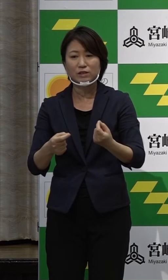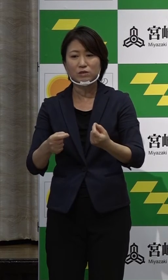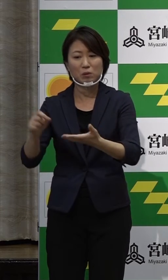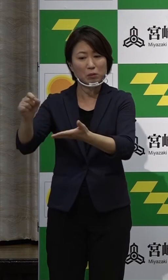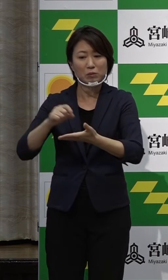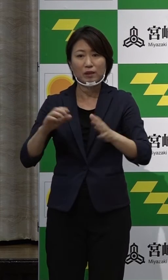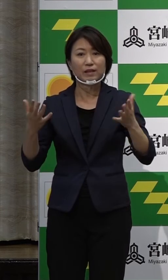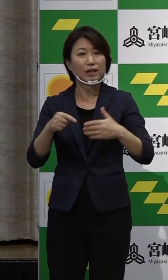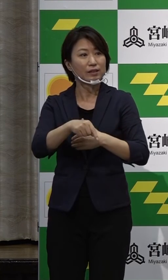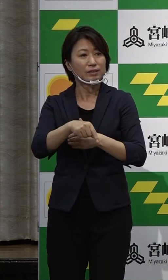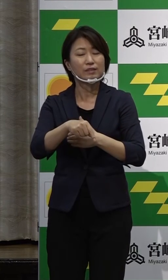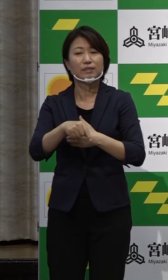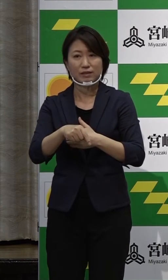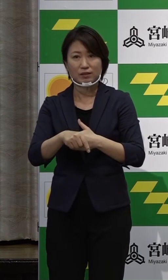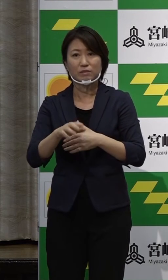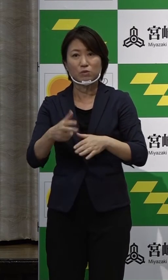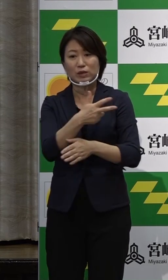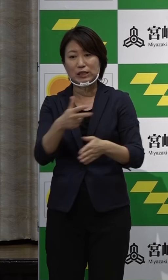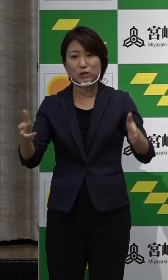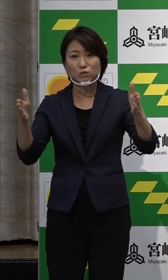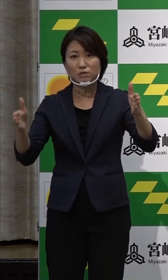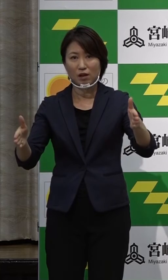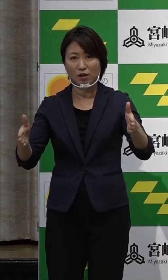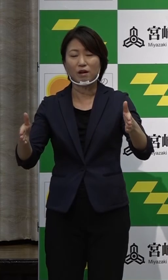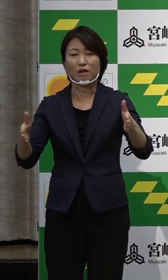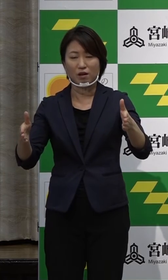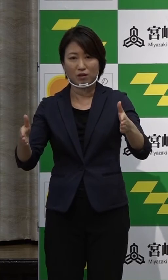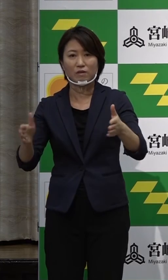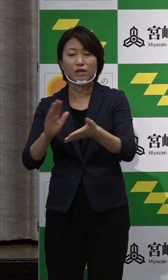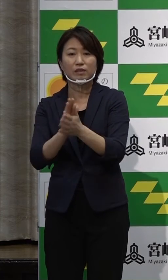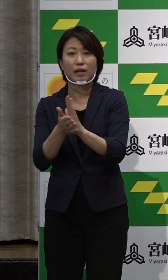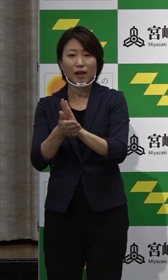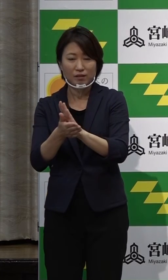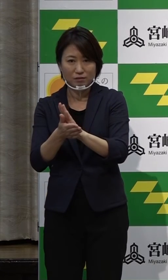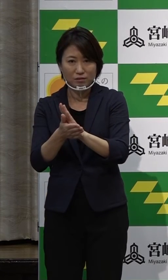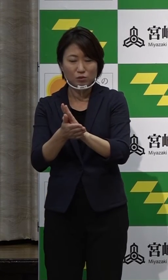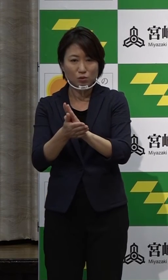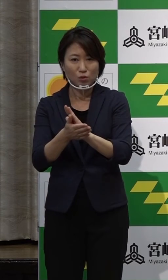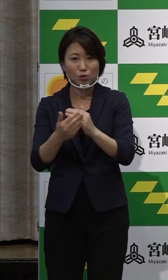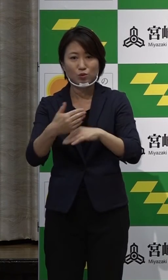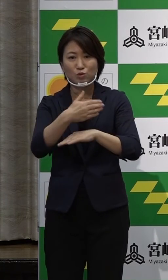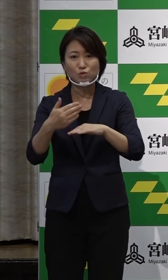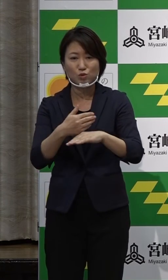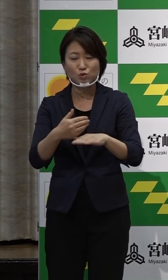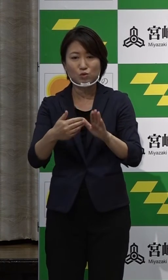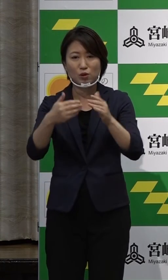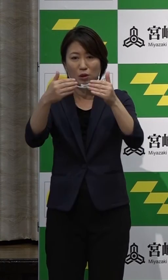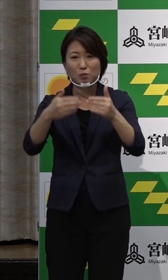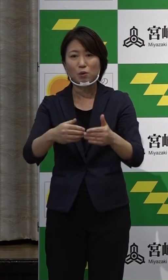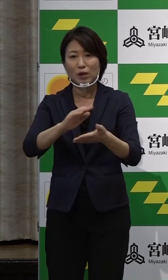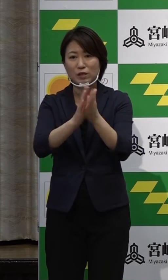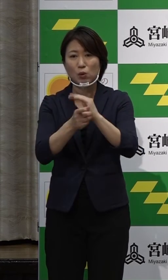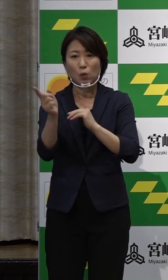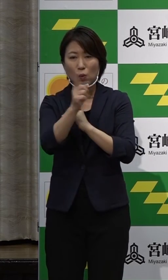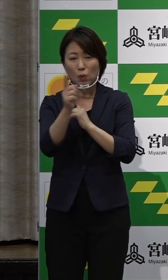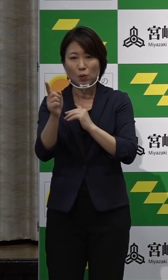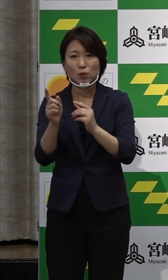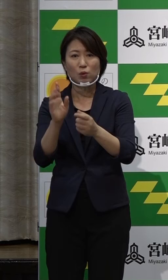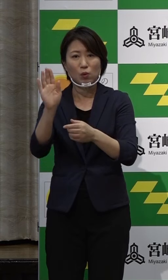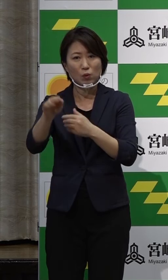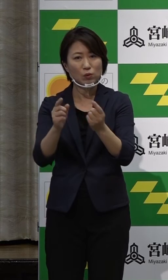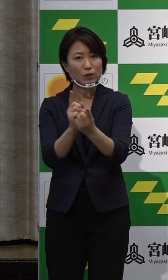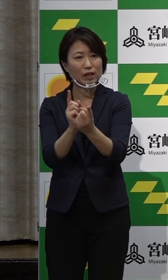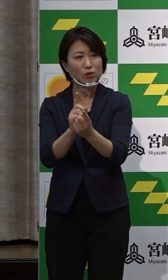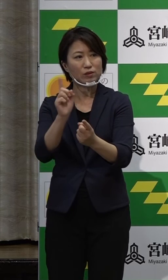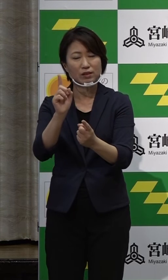ですけども、この1週間を通じて今後その県と九州防衛局、防衛省との今後の対応